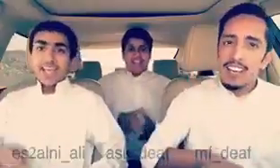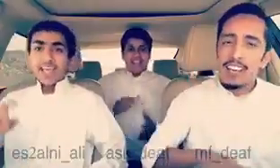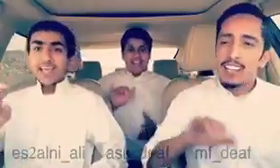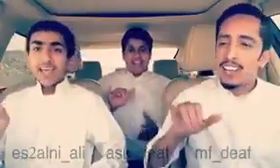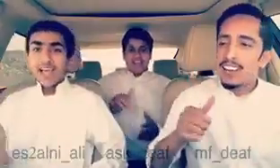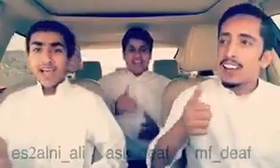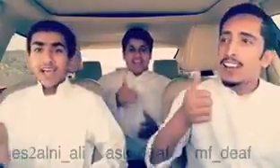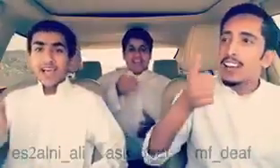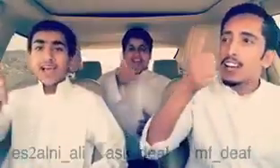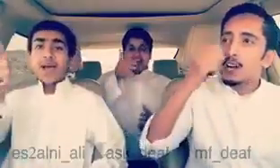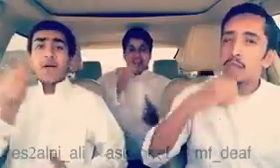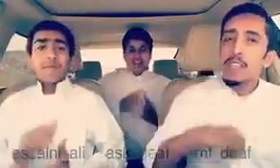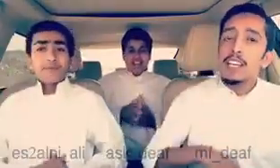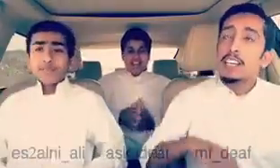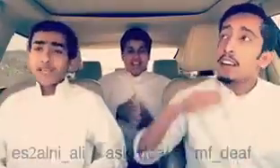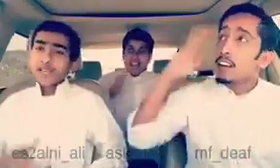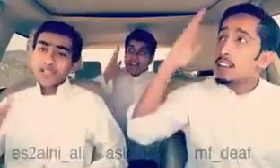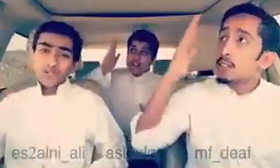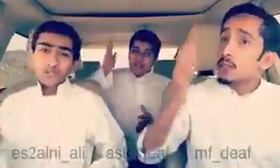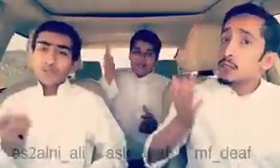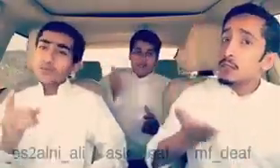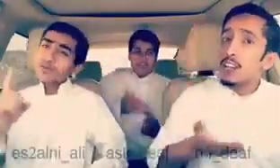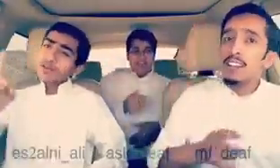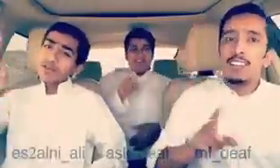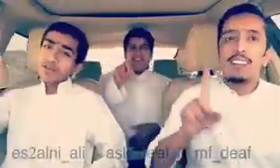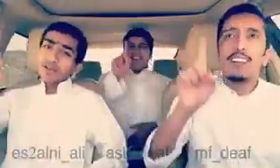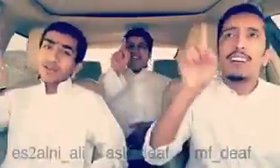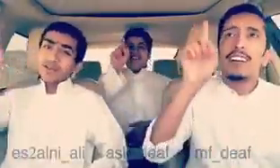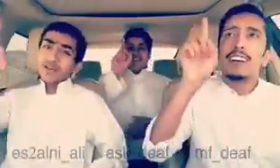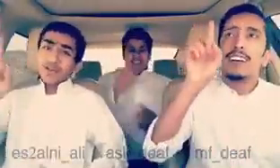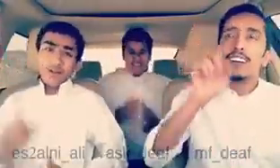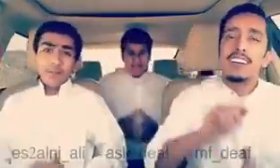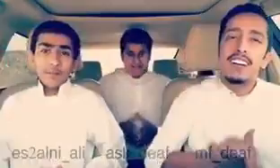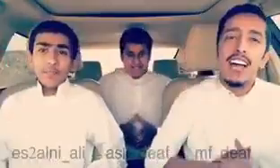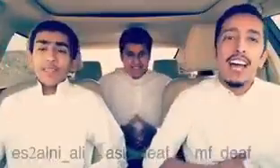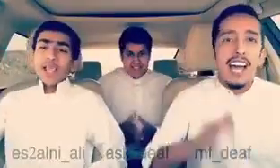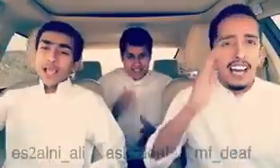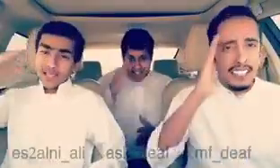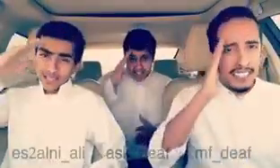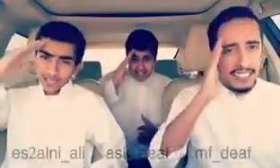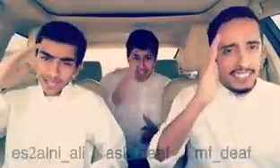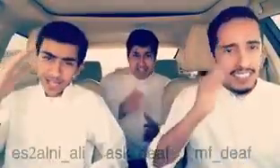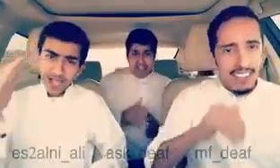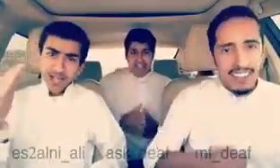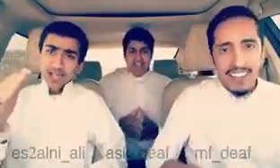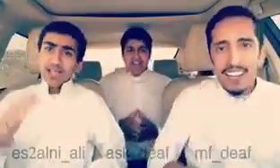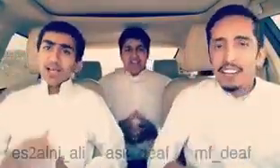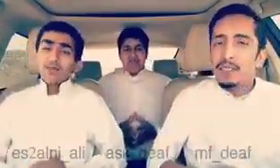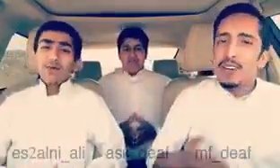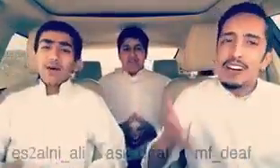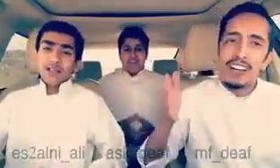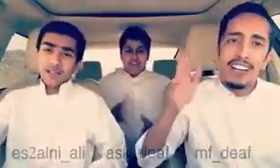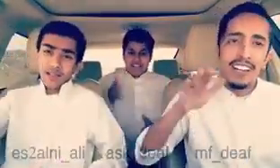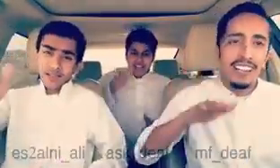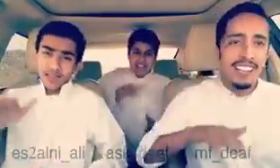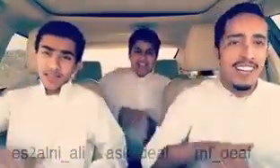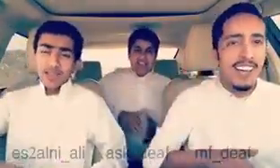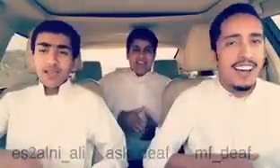عليك يا رسول الله السلام عليك